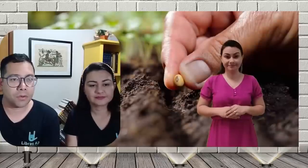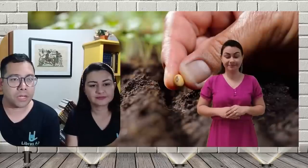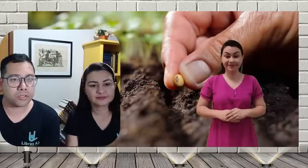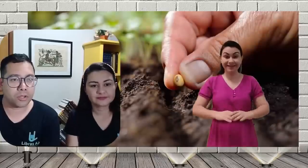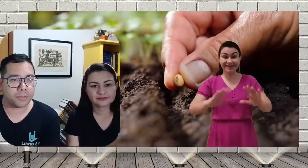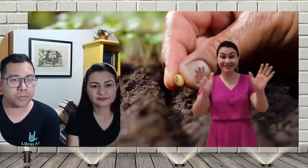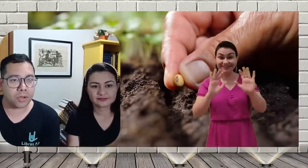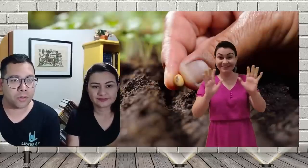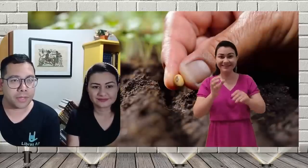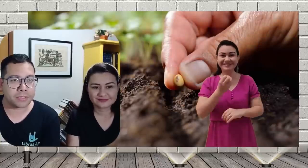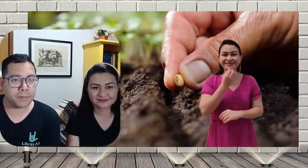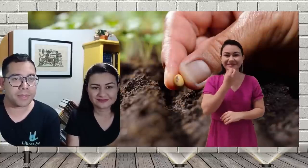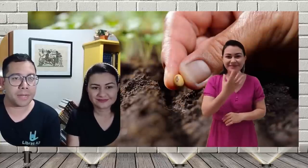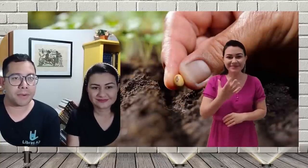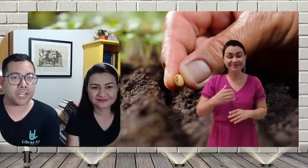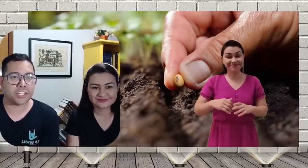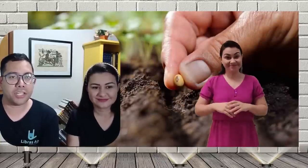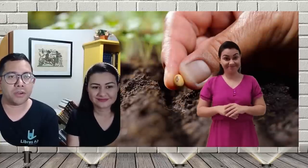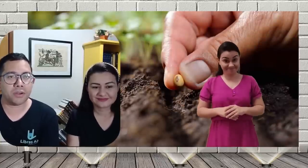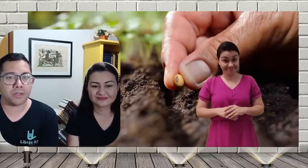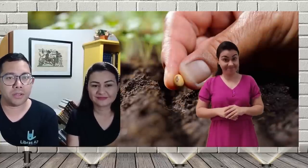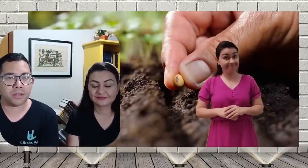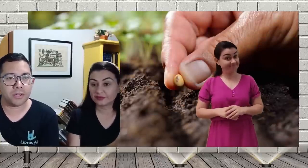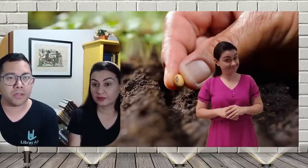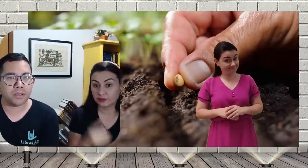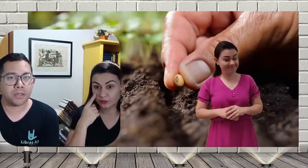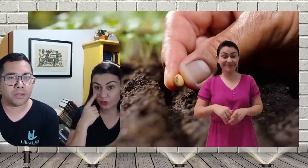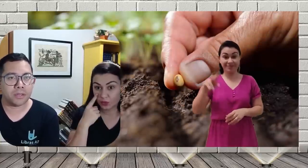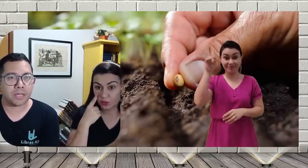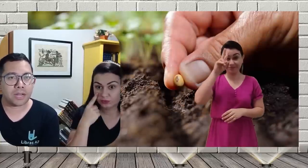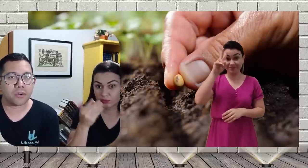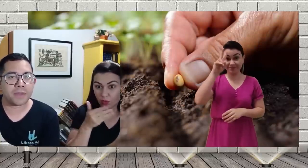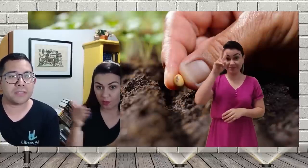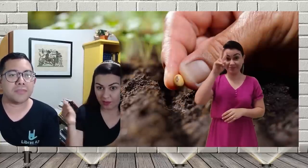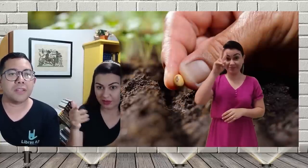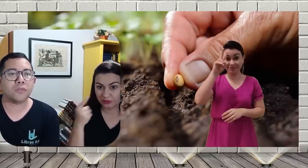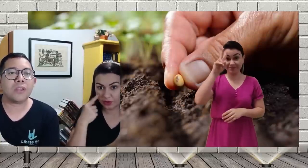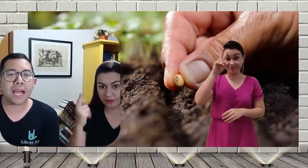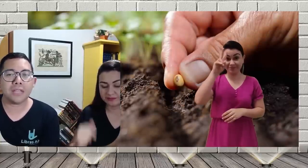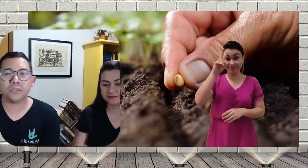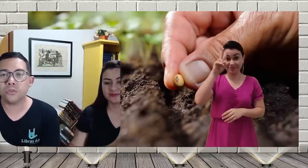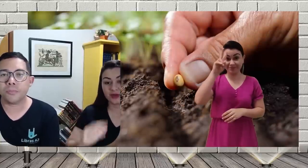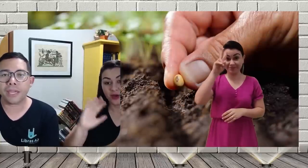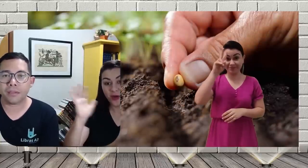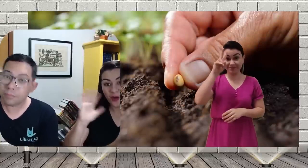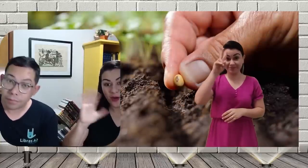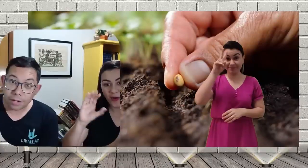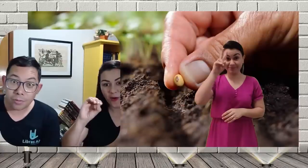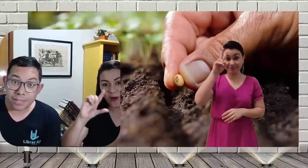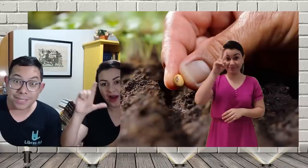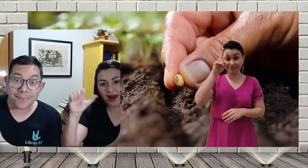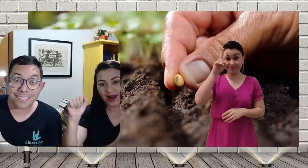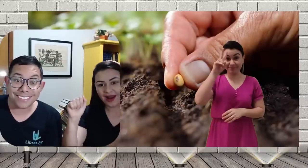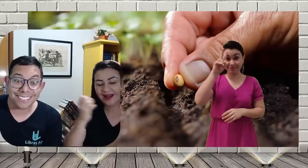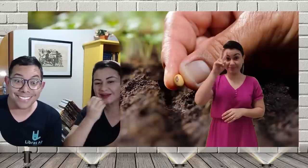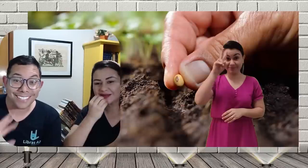Olha só, pessoal, nessa primeira parte aí, ó, ela começa falando, olá, tudo bem? Ela começa se apresentando, né?